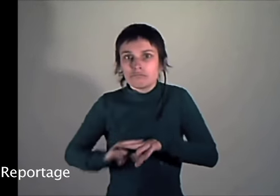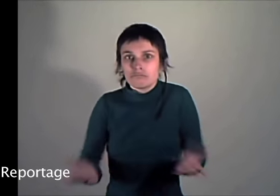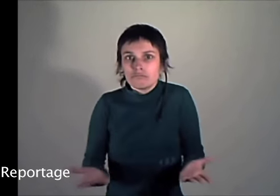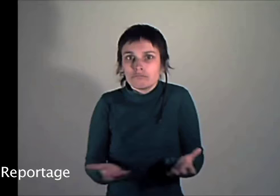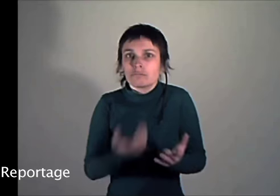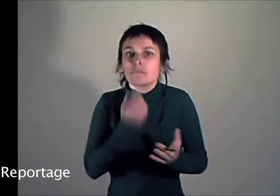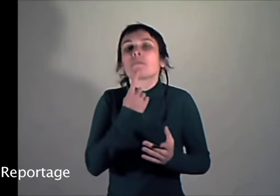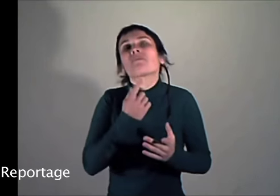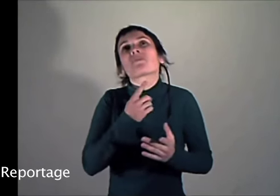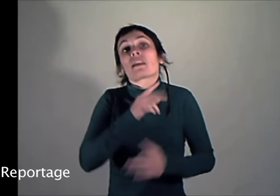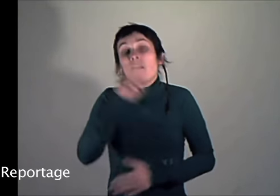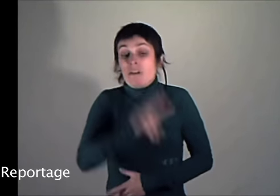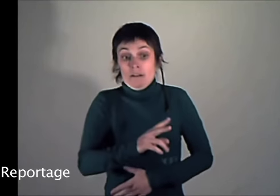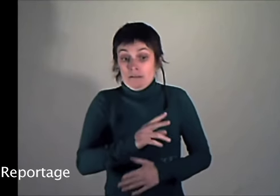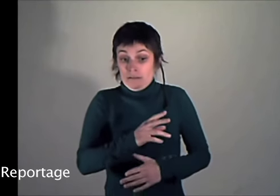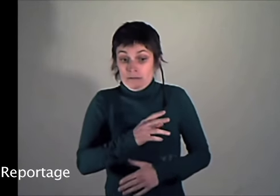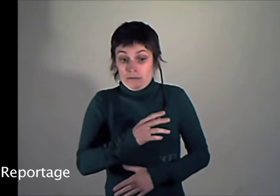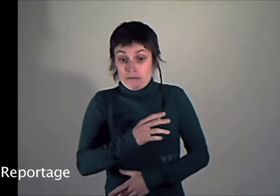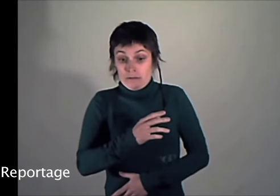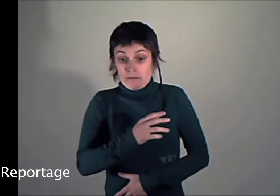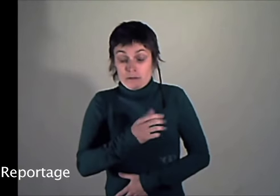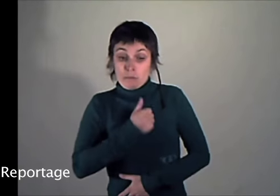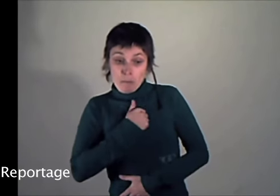pas qu'il y avait une structure dans cette langue. Voilà,